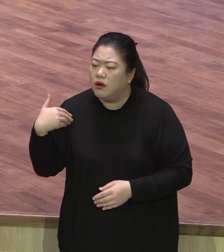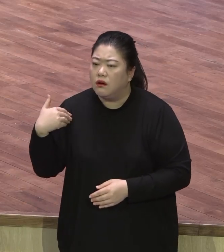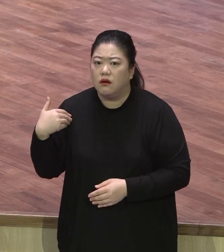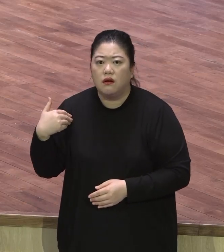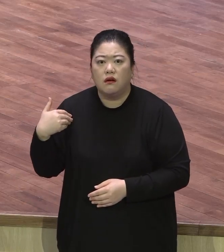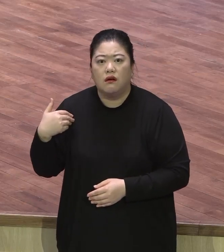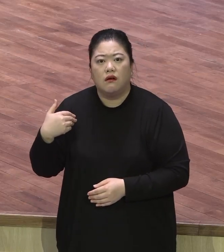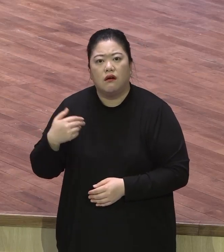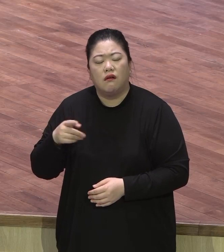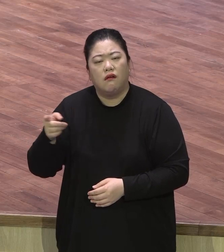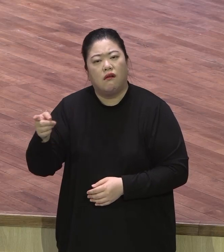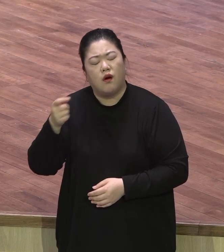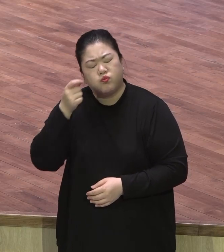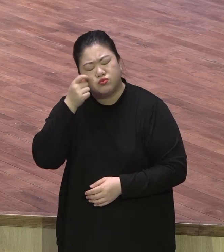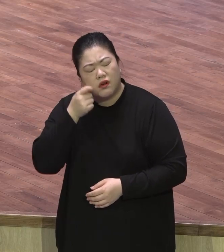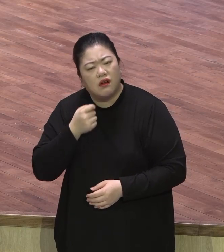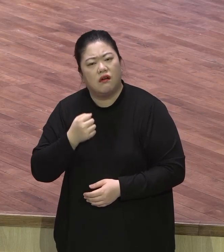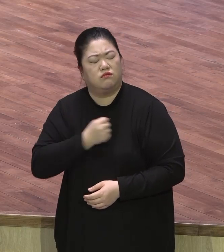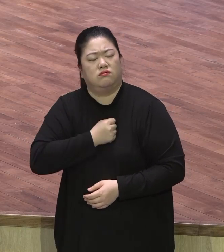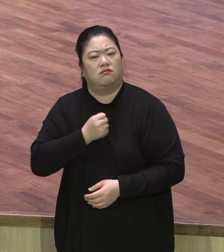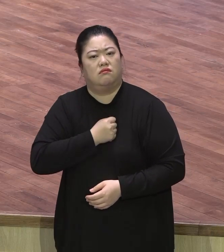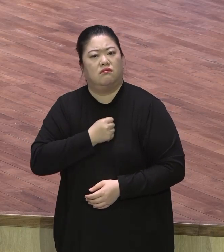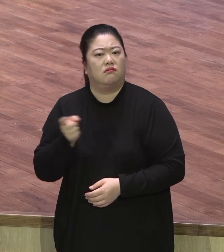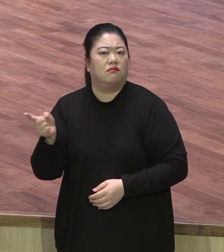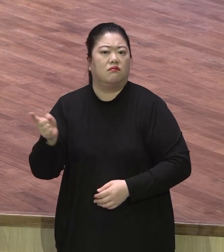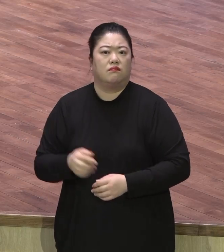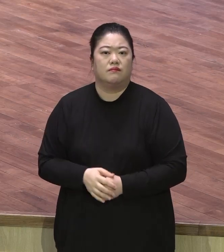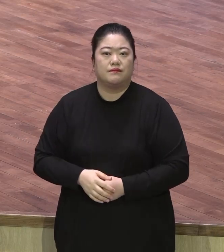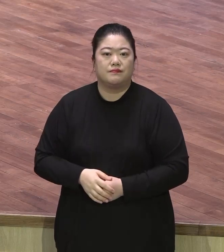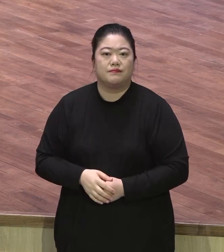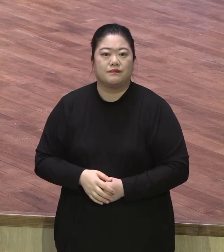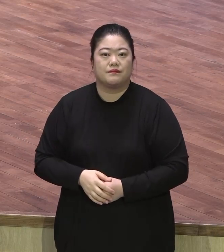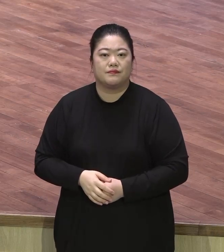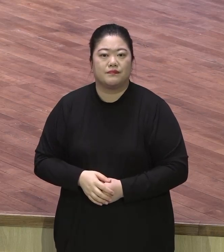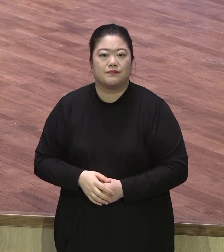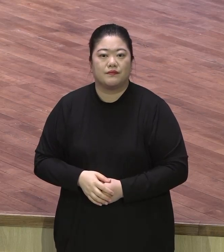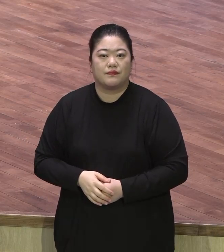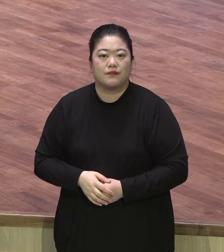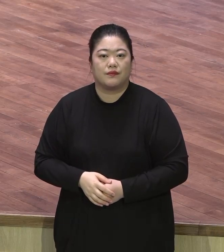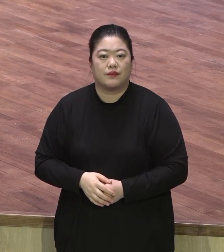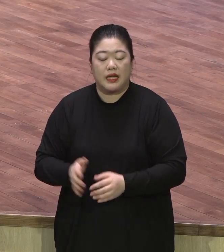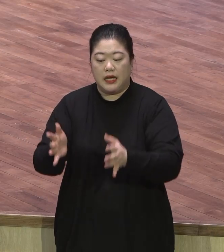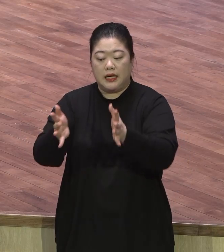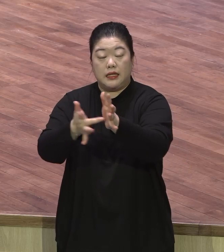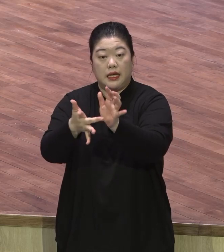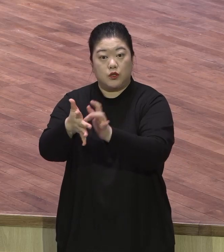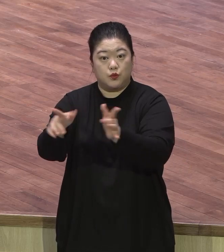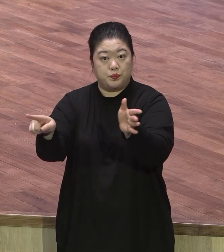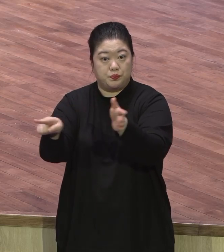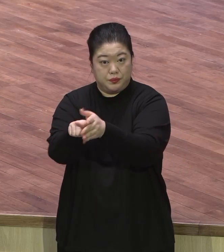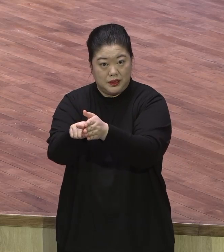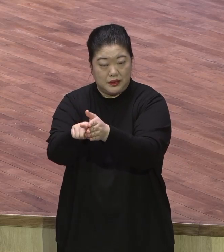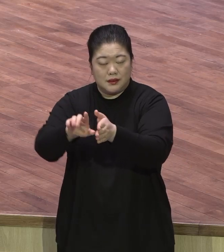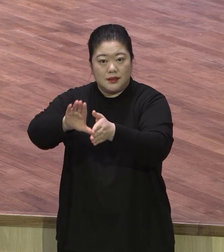소유하고 있어요 다 뺏겨버렸어요 예수를 믿어도요 이런 구원받아 놓은 제사장